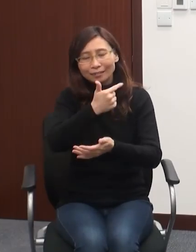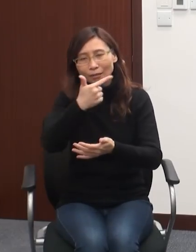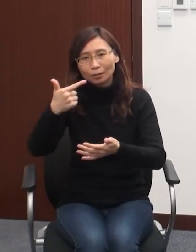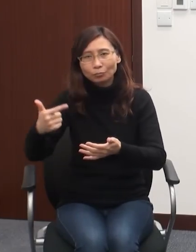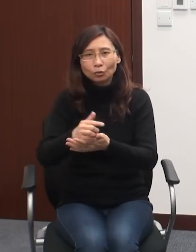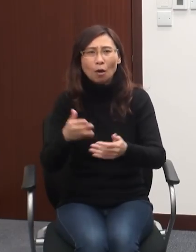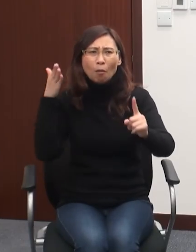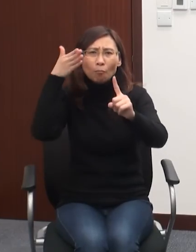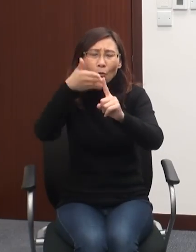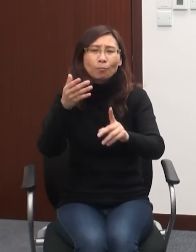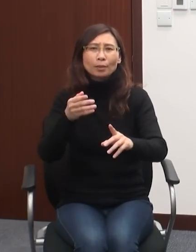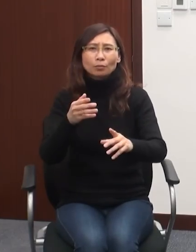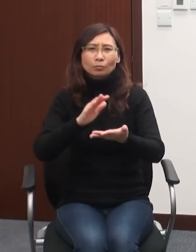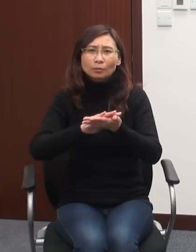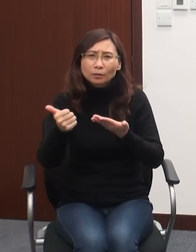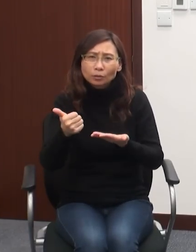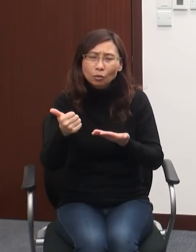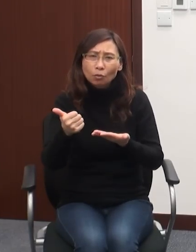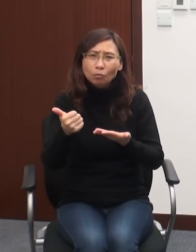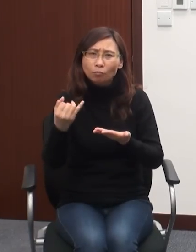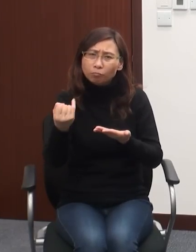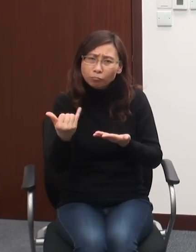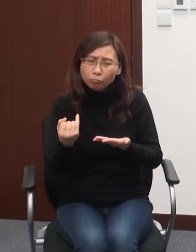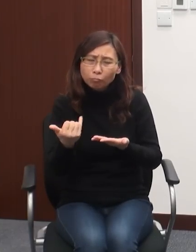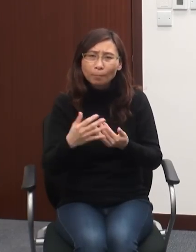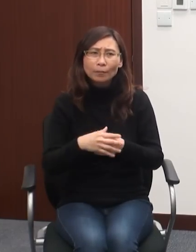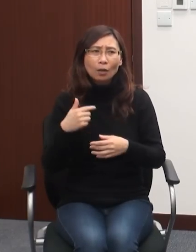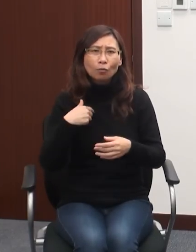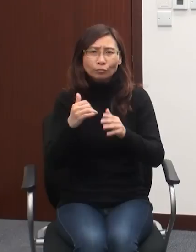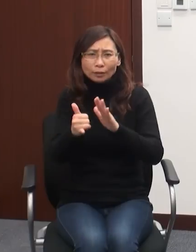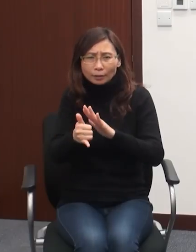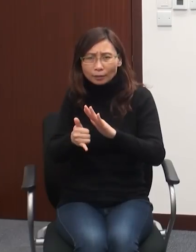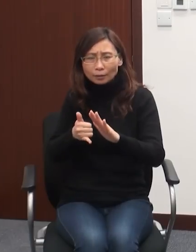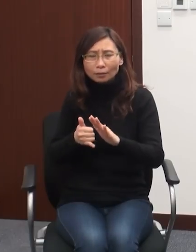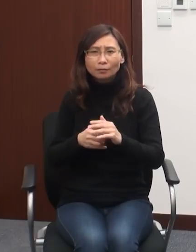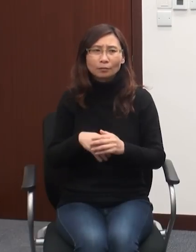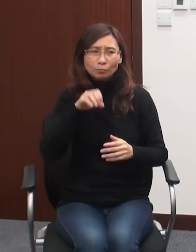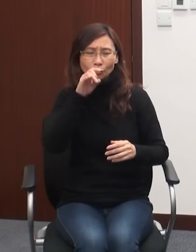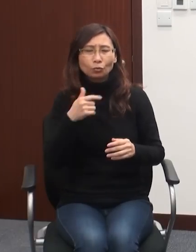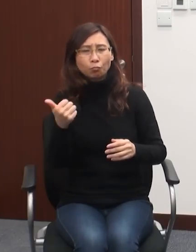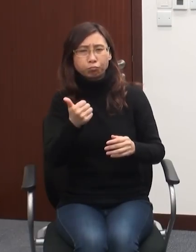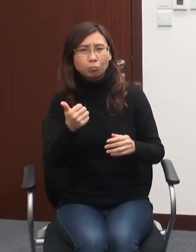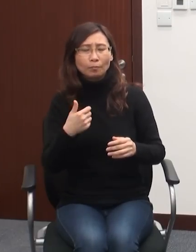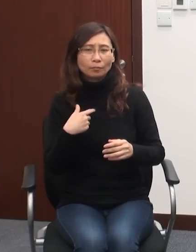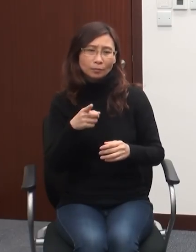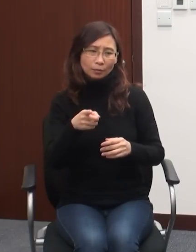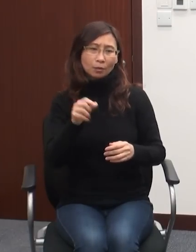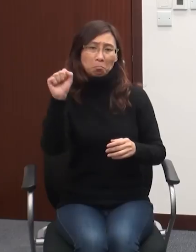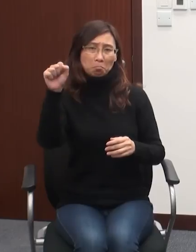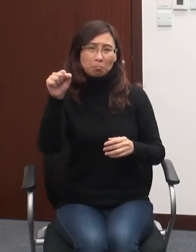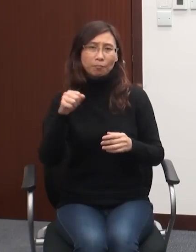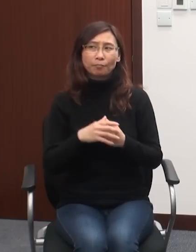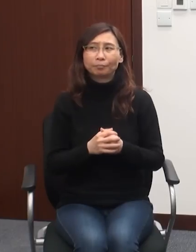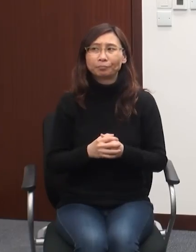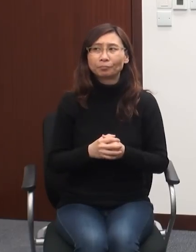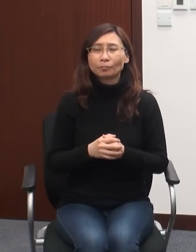先？我就而家諗清楚啦，其實可以繼續褪嘅喎。咁不停咁問人，問到一次話哦好啦，咁咪話嗱，你哋都應承嘅。咁呢個亦